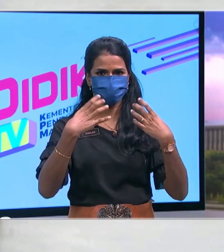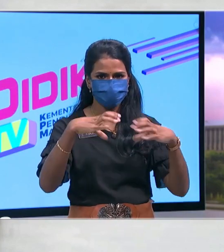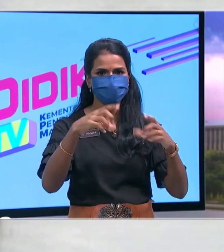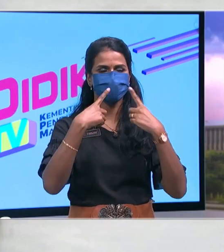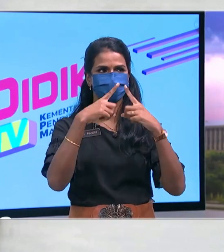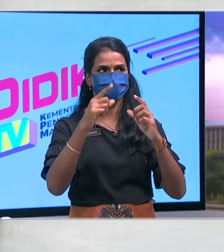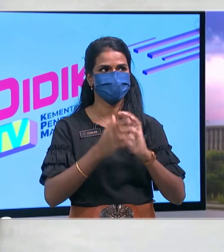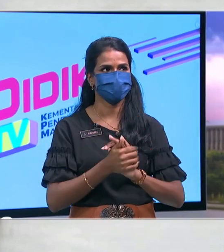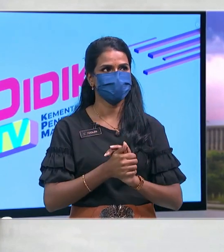cuba jawab?